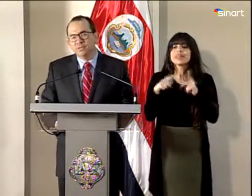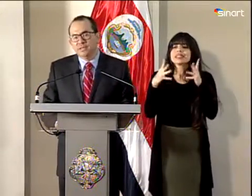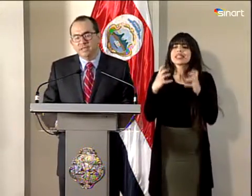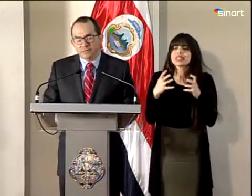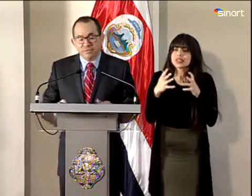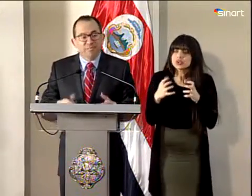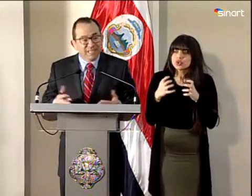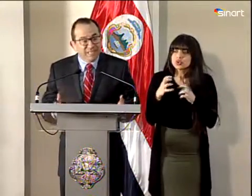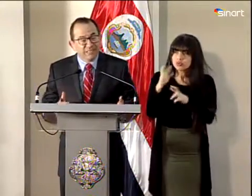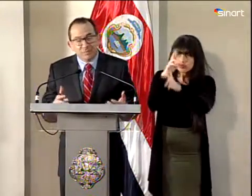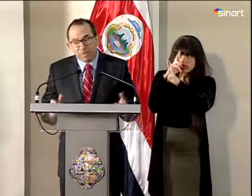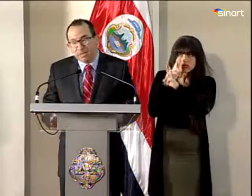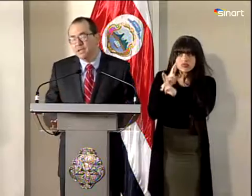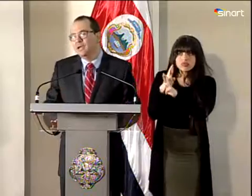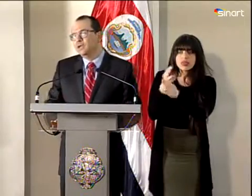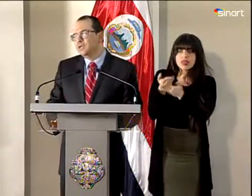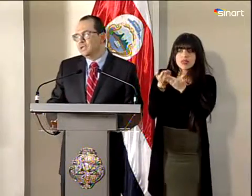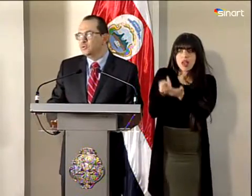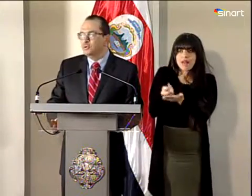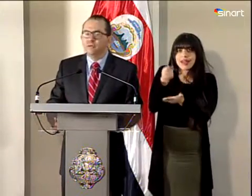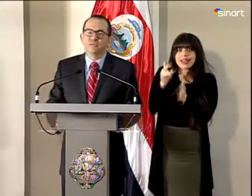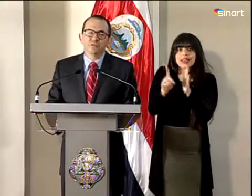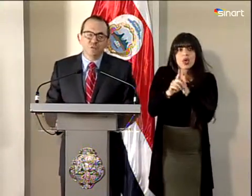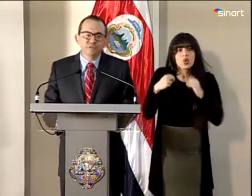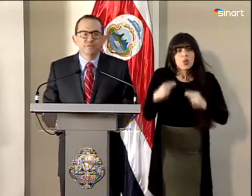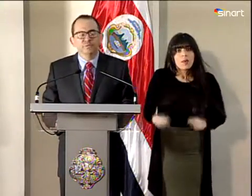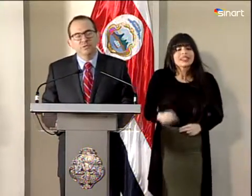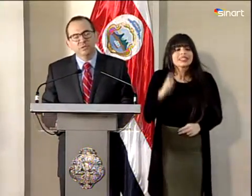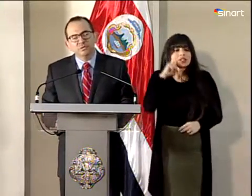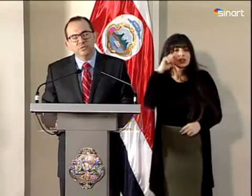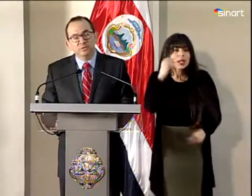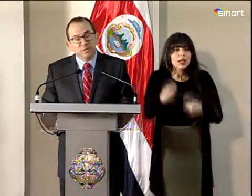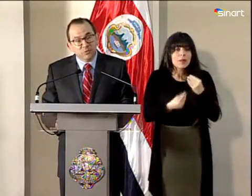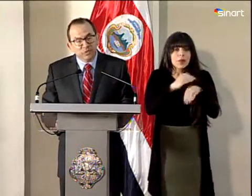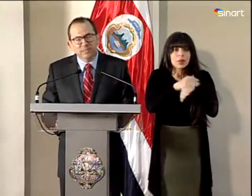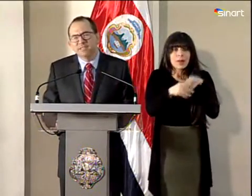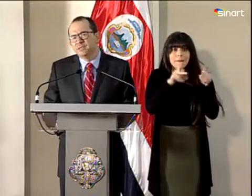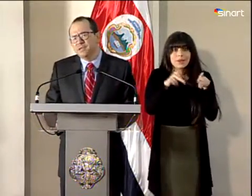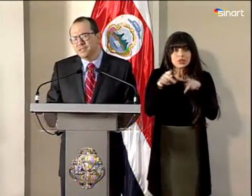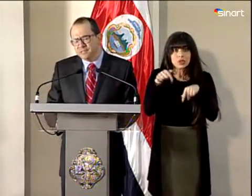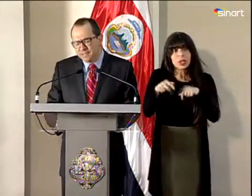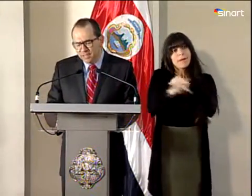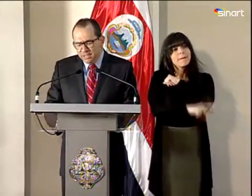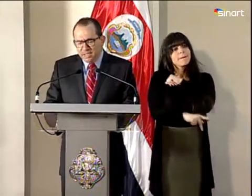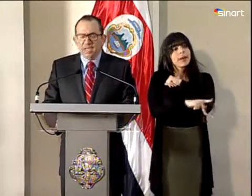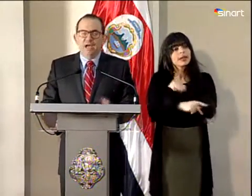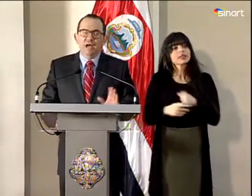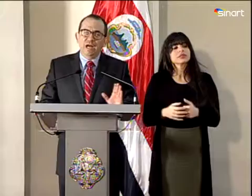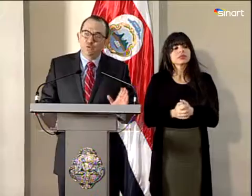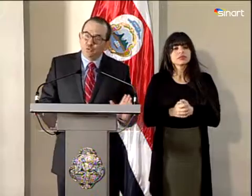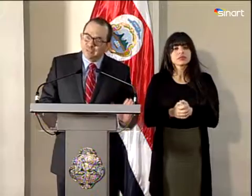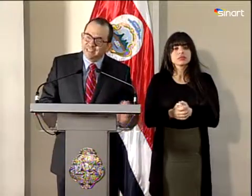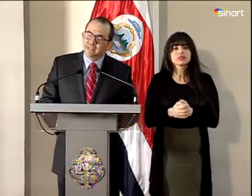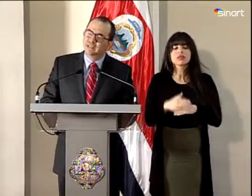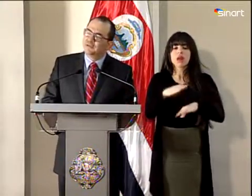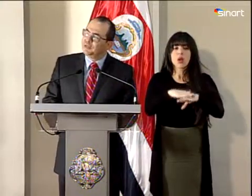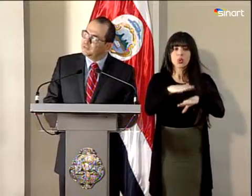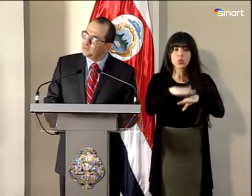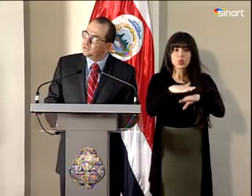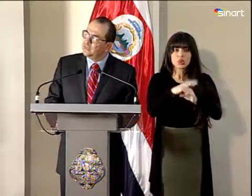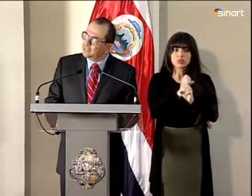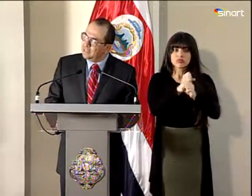intención de respetar y hacer valer los derechos humanos sexuales y reproductivos de las personas en este país, autoriza